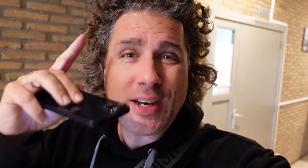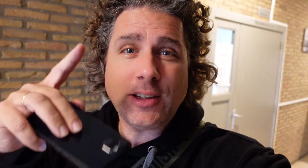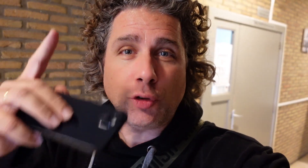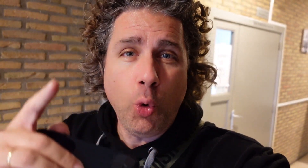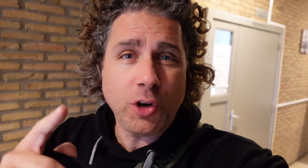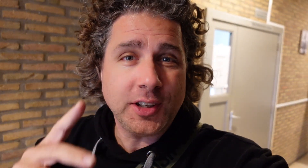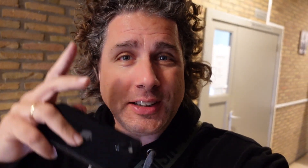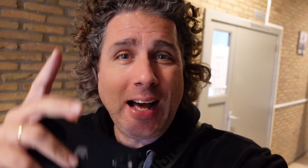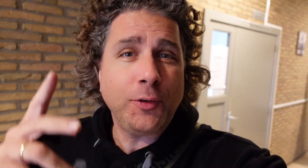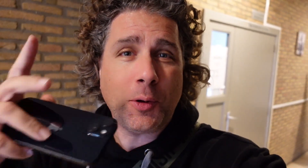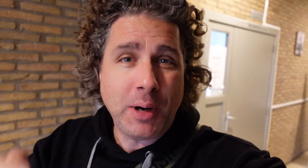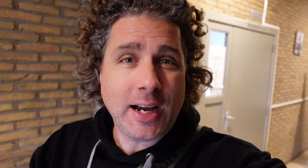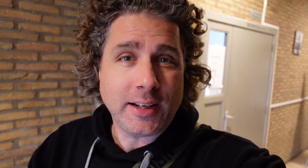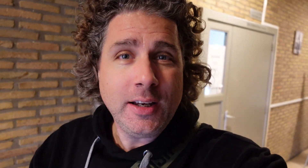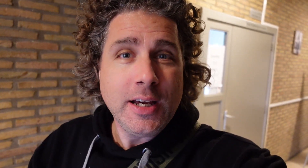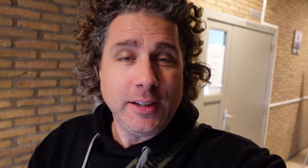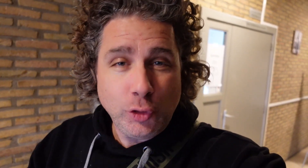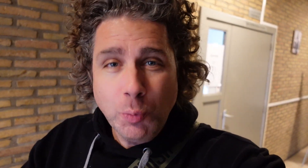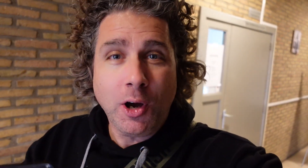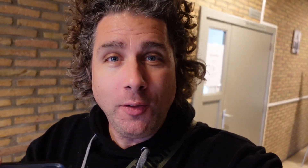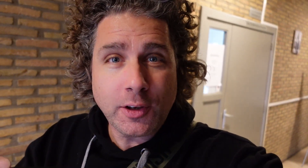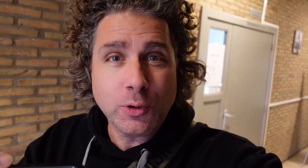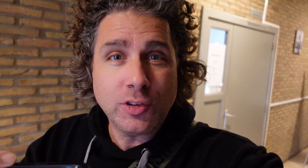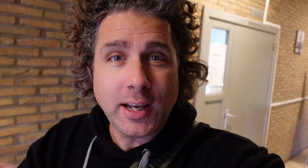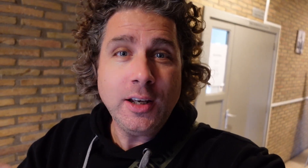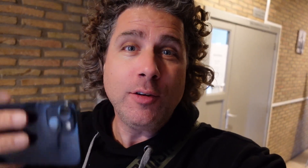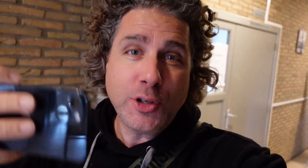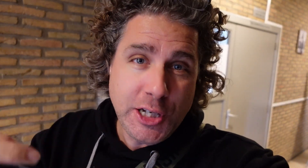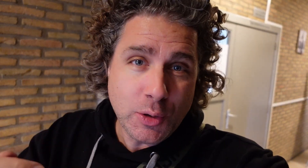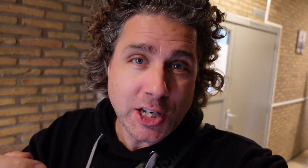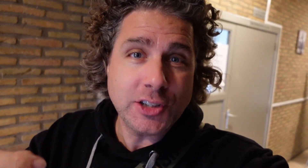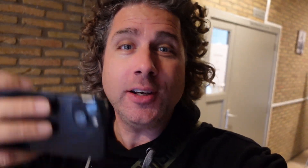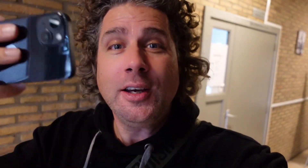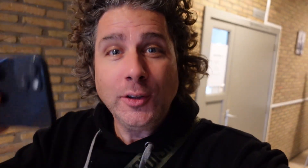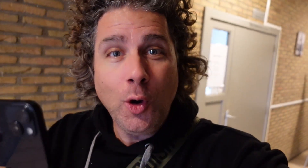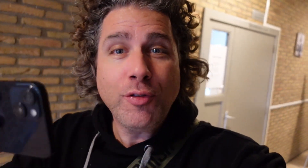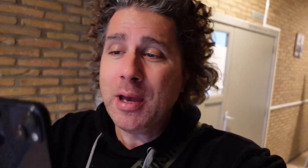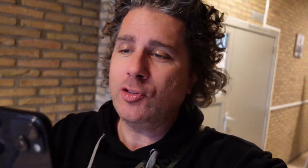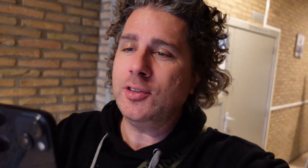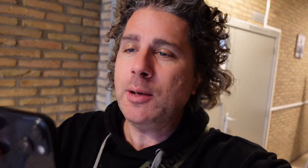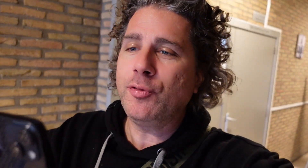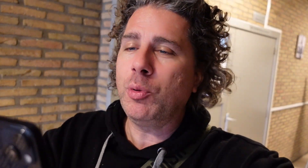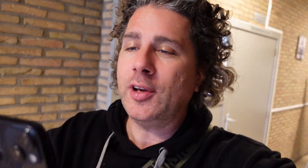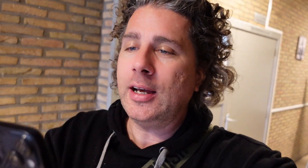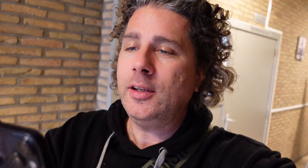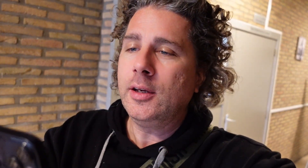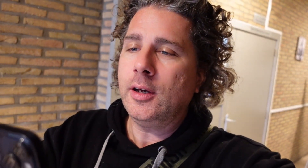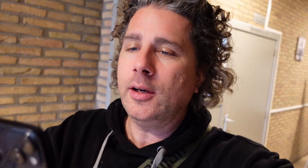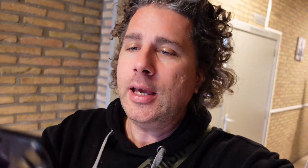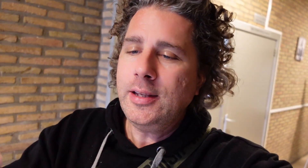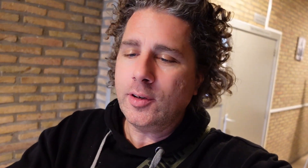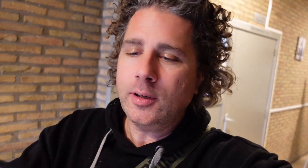wel weet als horende een aantal gebaren die super handig kunnen zijn voor geocachen dove mensen denk bijvoorbeeld aan